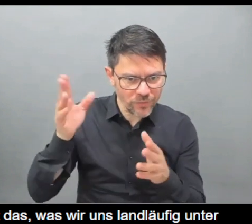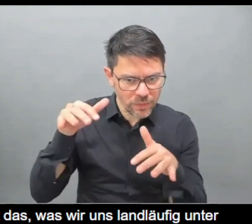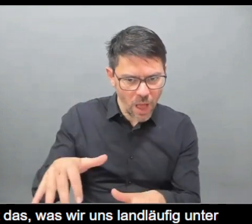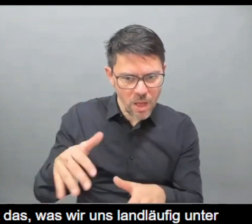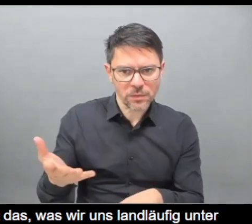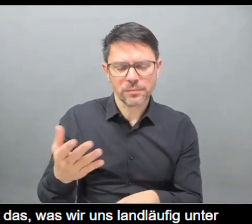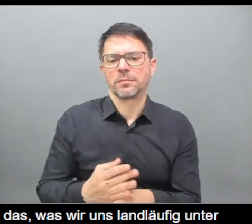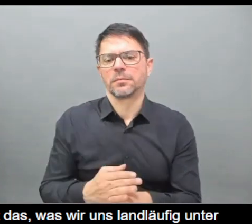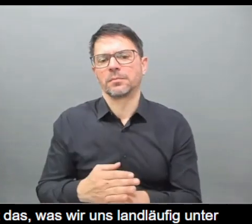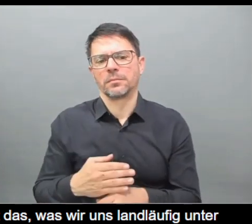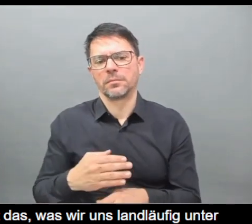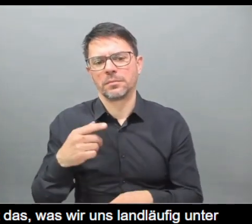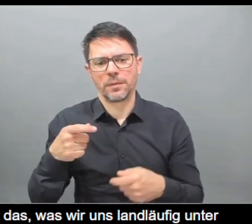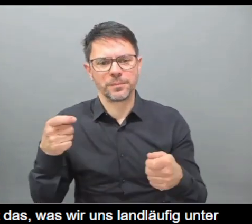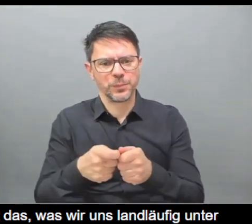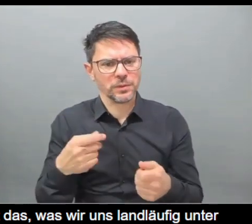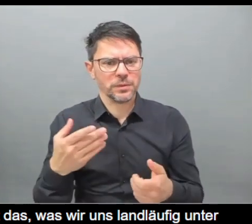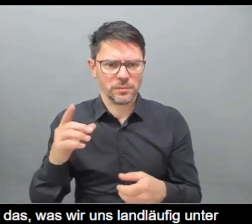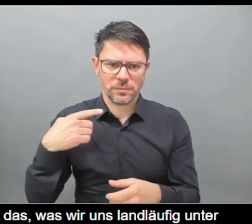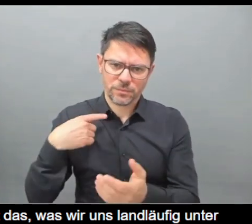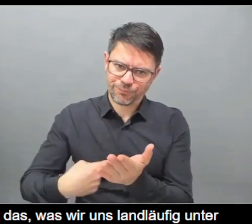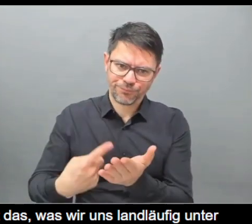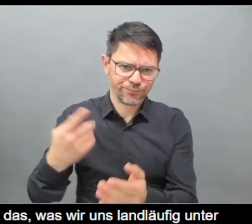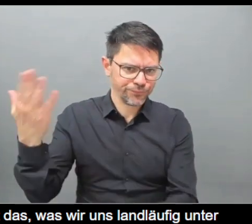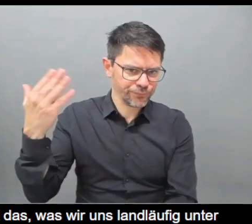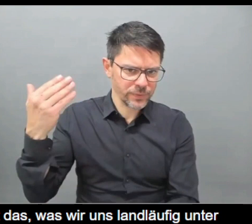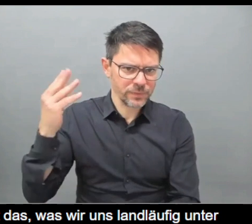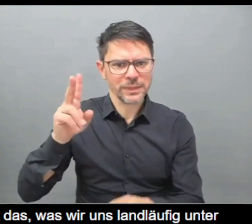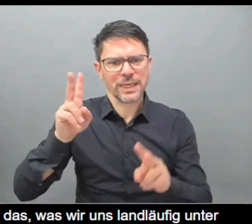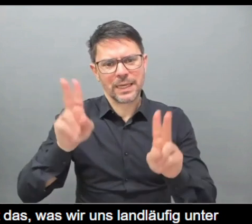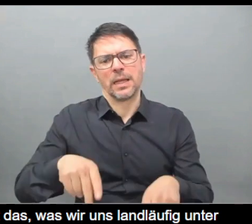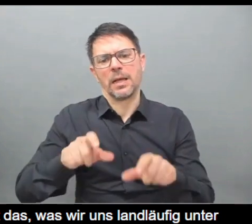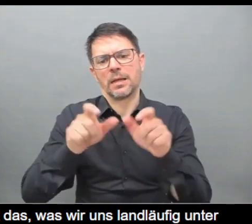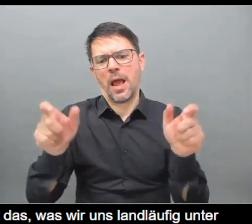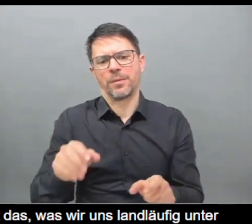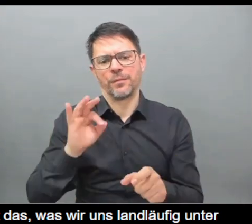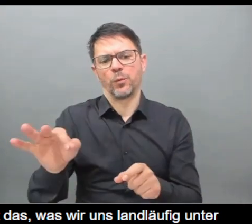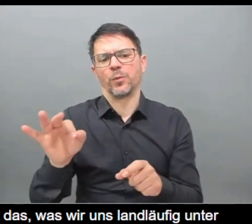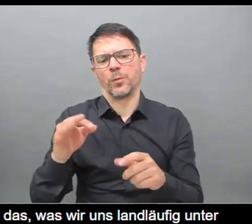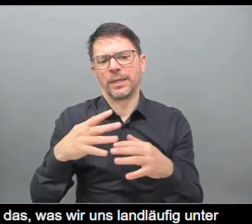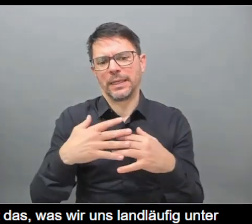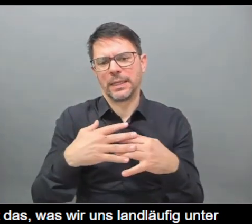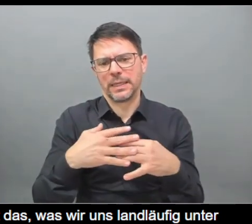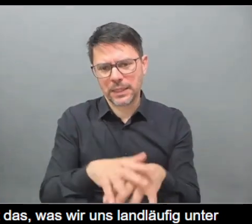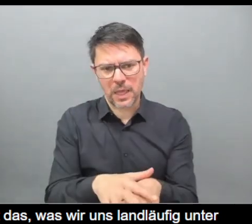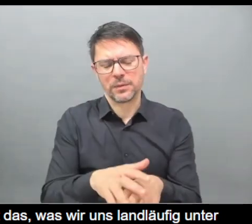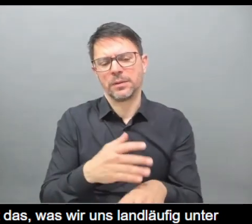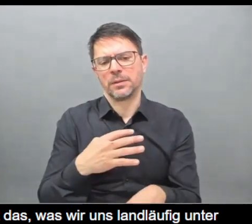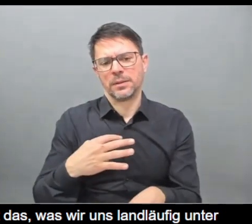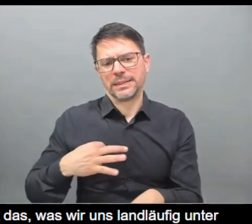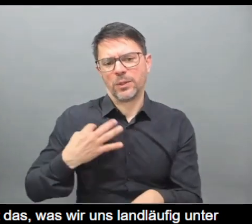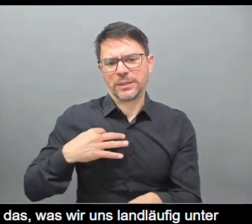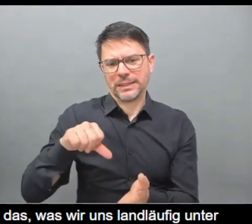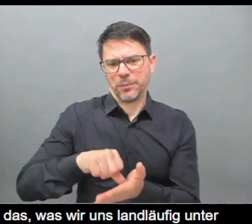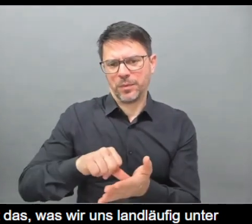wir seit Jahren. Und das muss der Gesetzgeber bitte erst mal machen. Und dann kann man das erproben mit einem regulären Gesetz. Und erst dann kann man auch